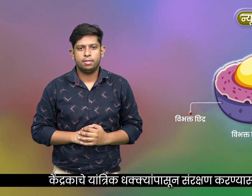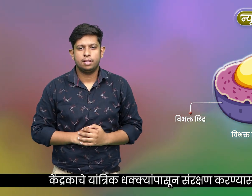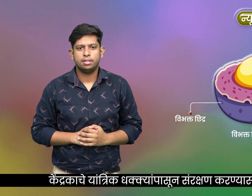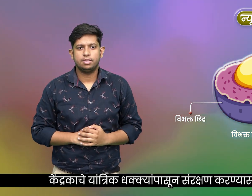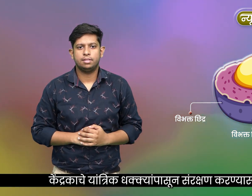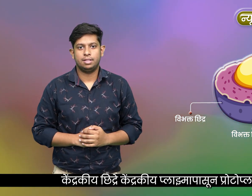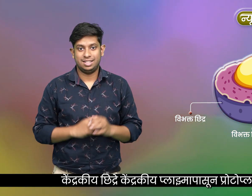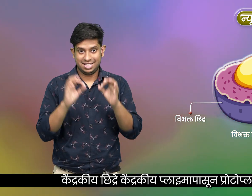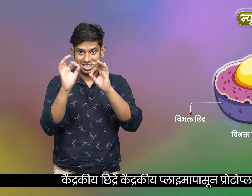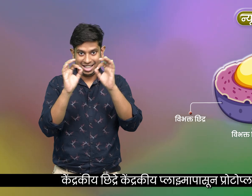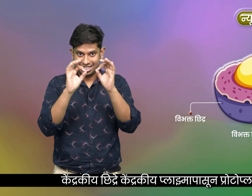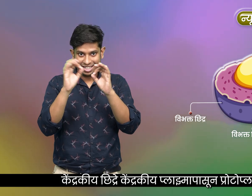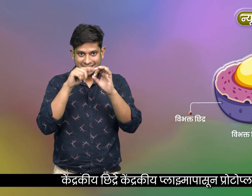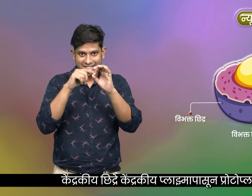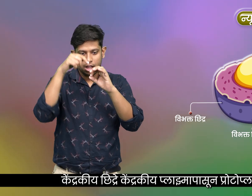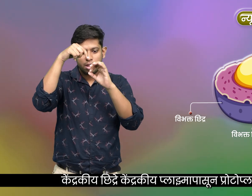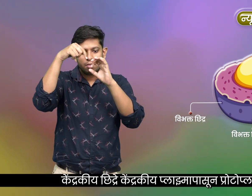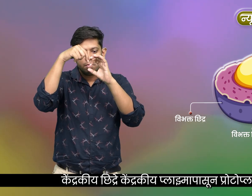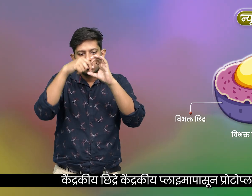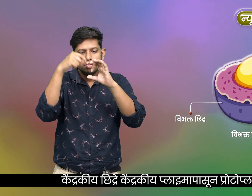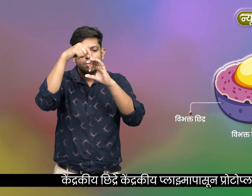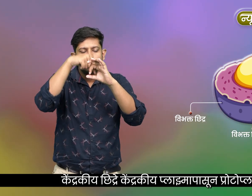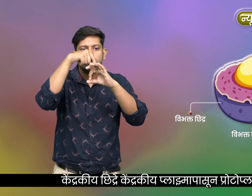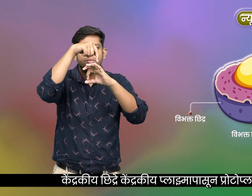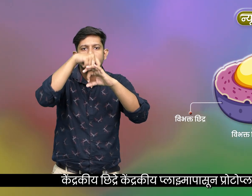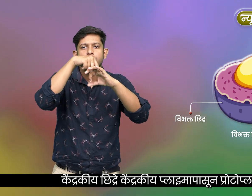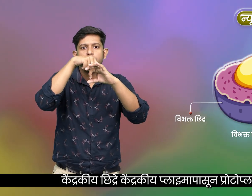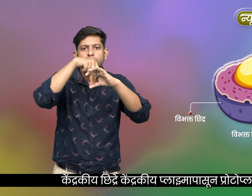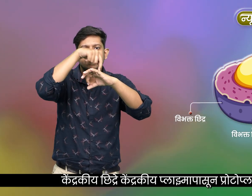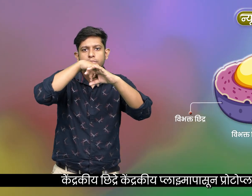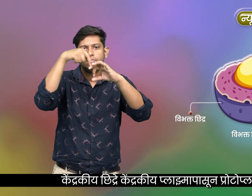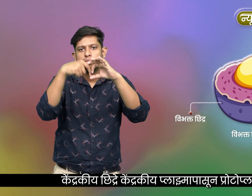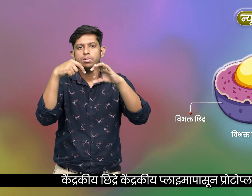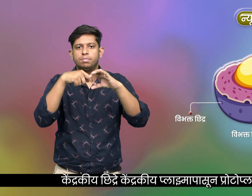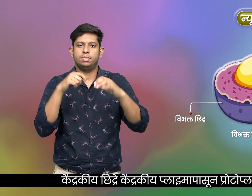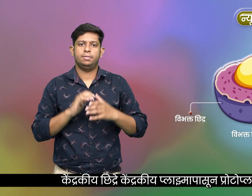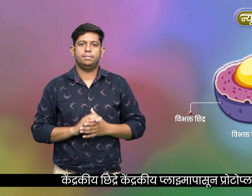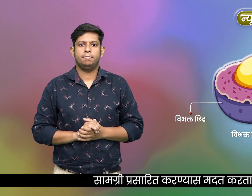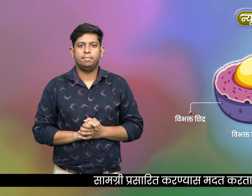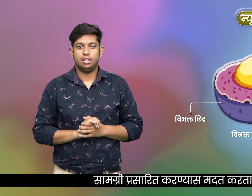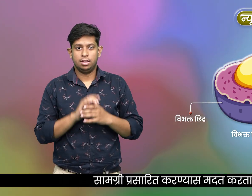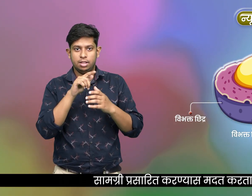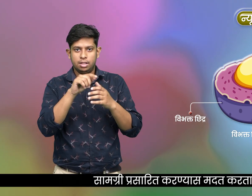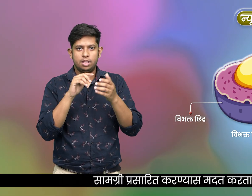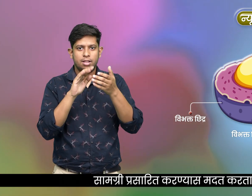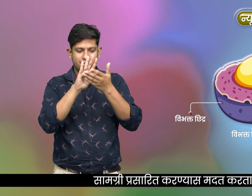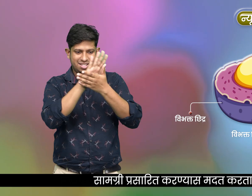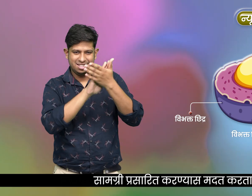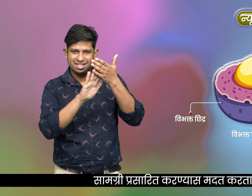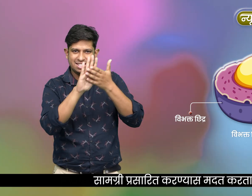करते. केंद्रकीय छिद्रे केंद्रकीय प्लाझ्मापासून प्रोटोप्लाझ्मामध्ये सामग्री प्रसारित करण्यास मदत